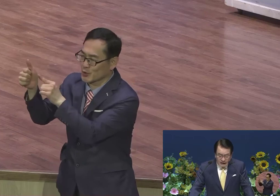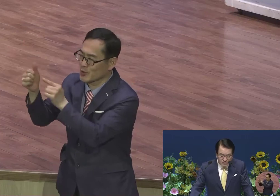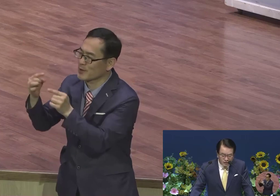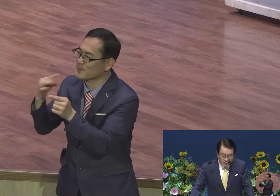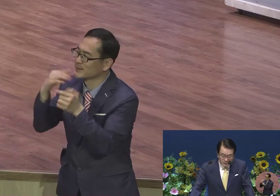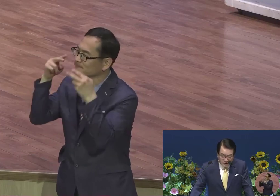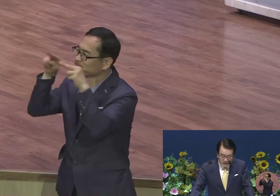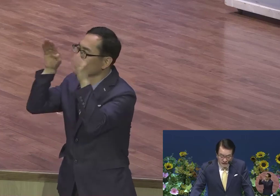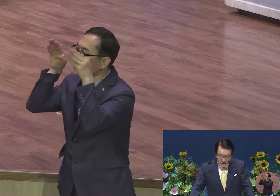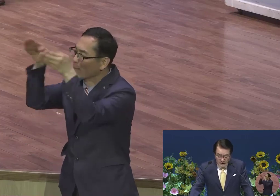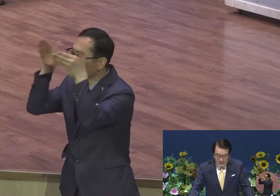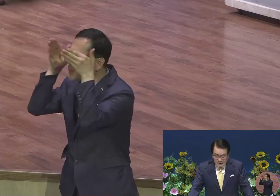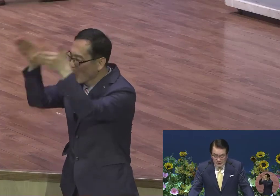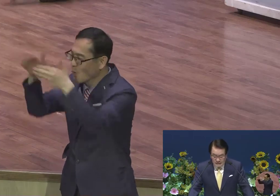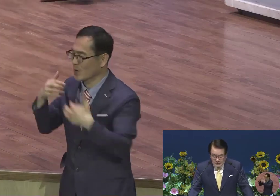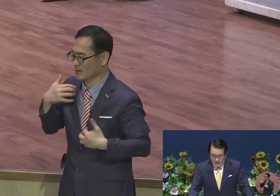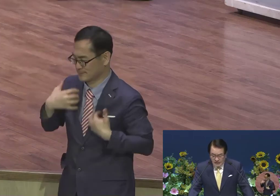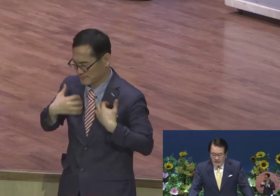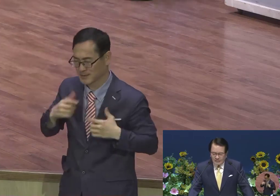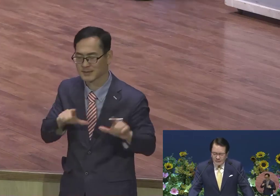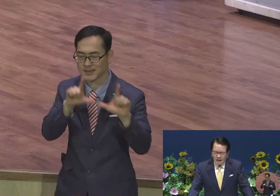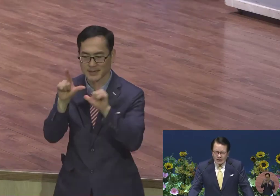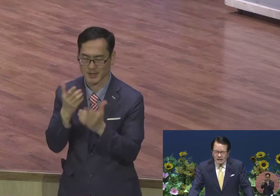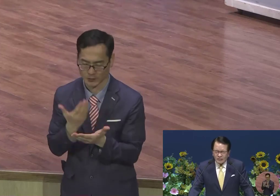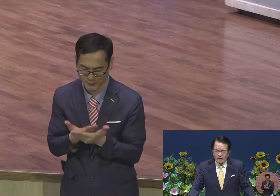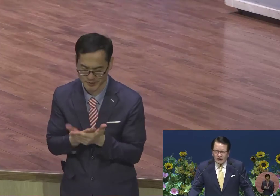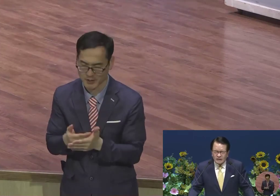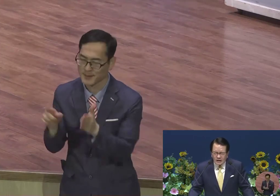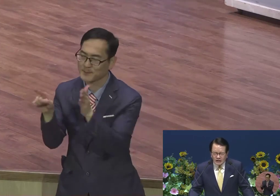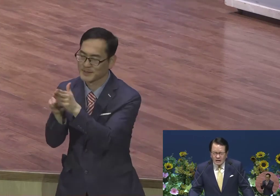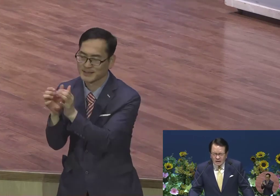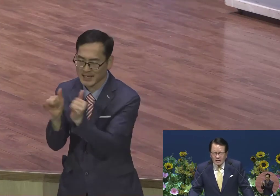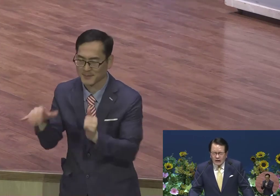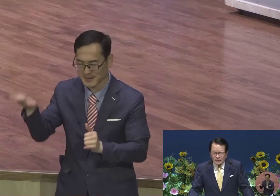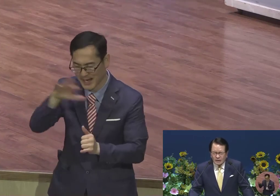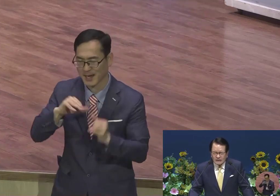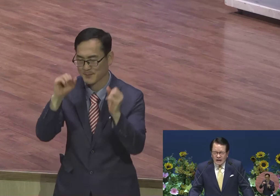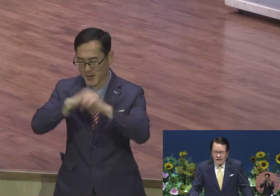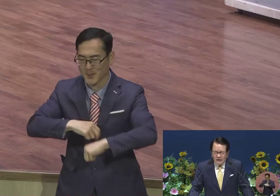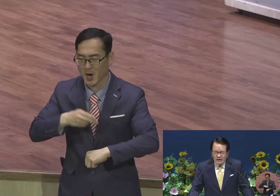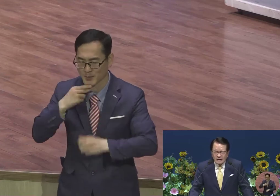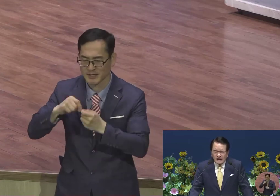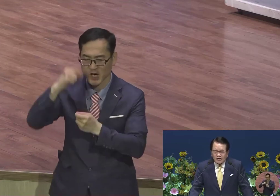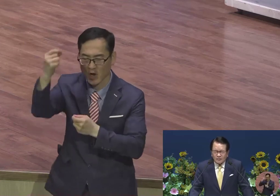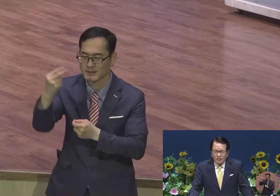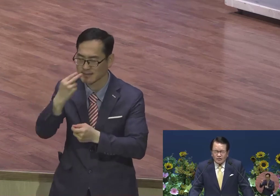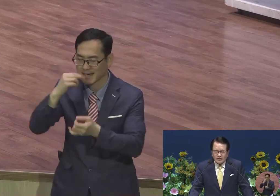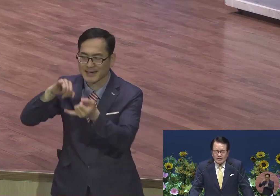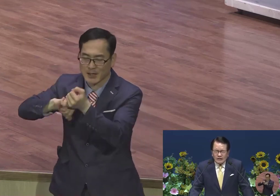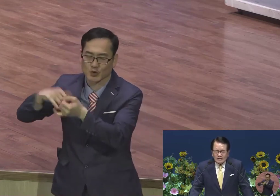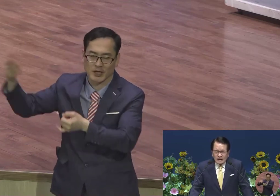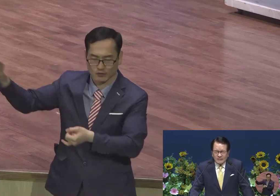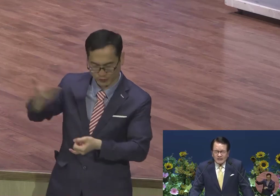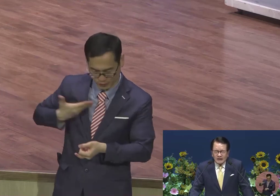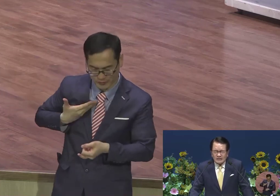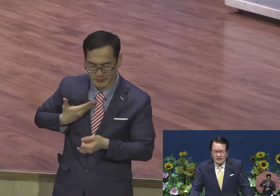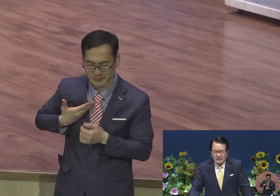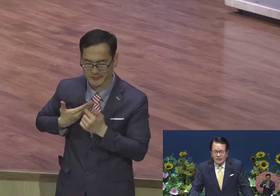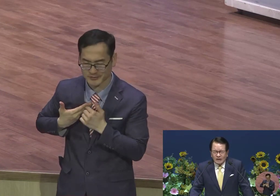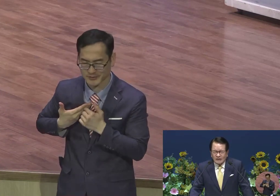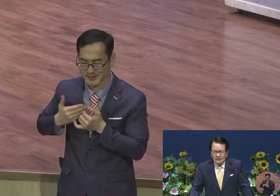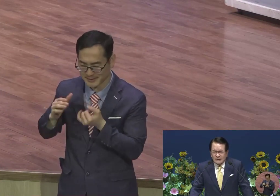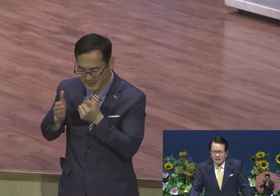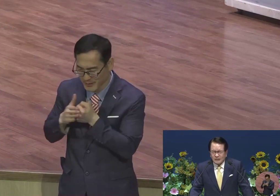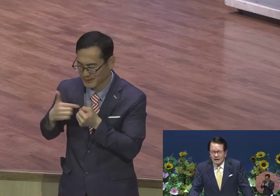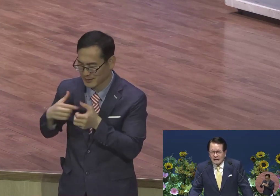누리게 하야 주소서 믿는 자마다 멸망지 않고 영생을 어디를 약속하실 영생의 축복 속에서 날마다